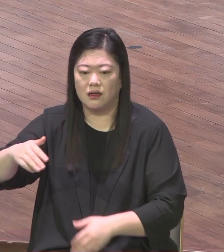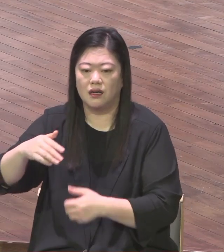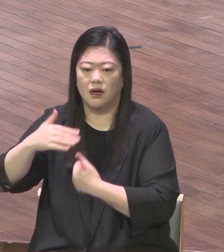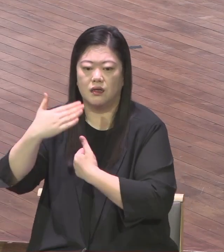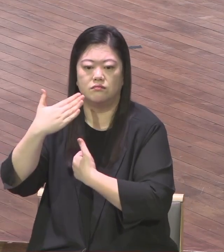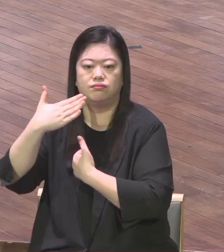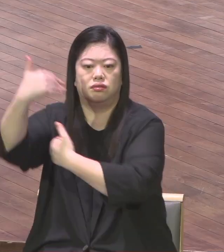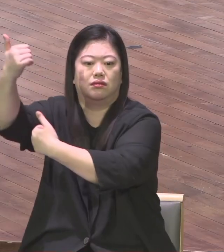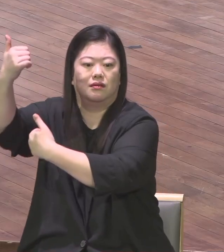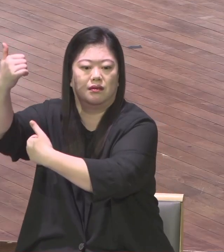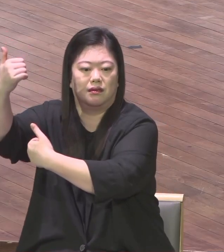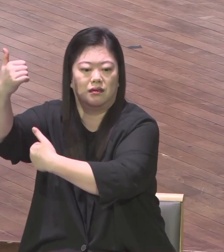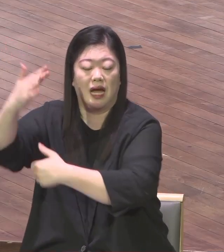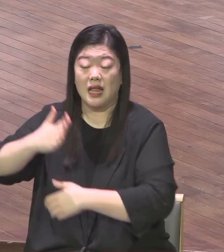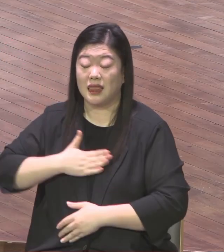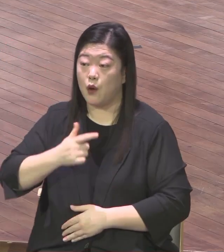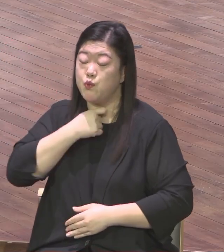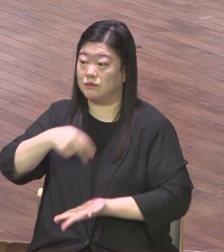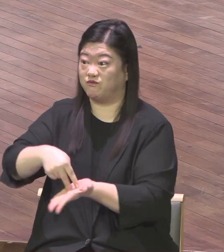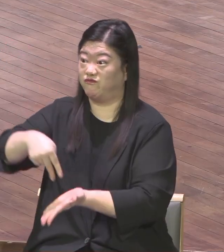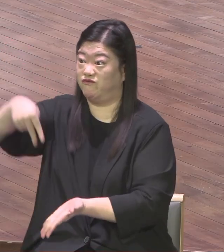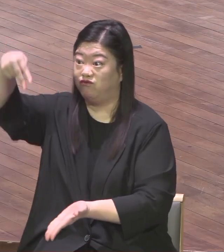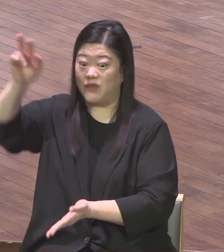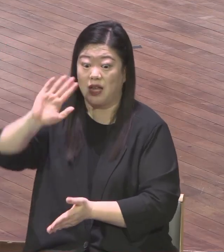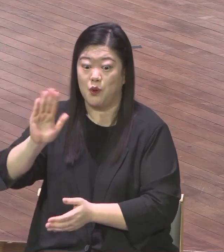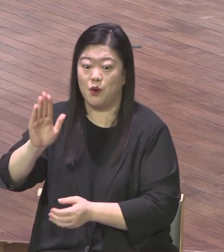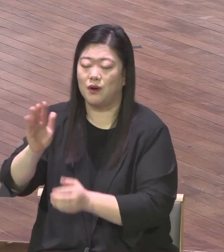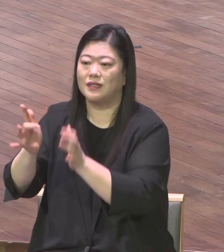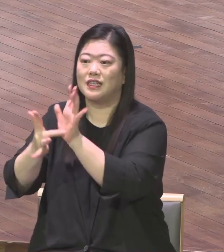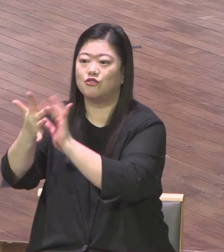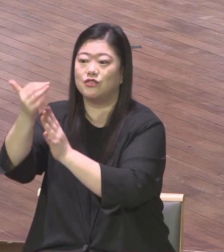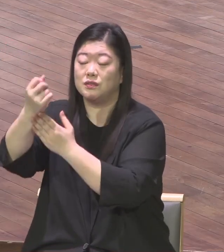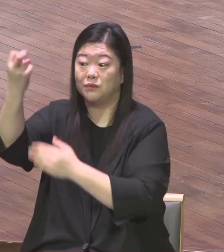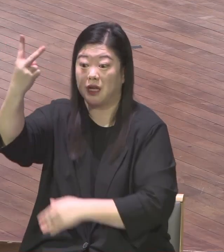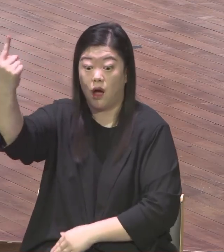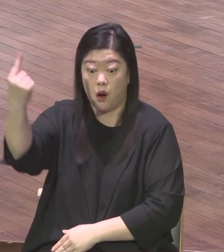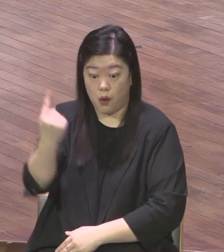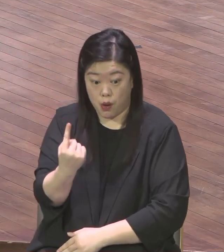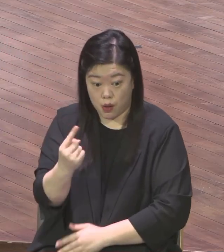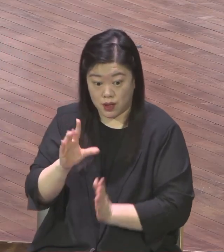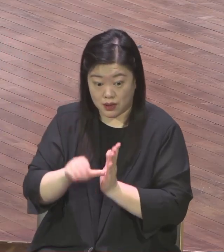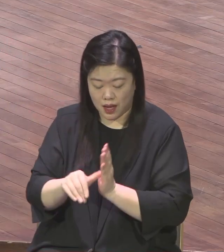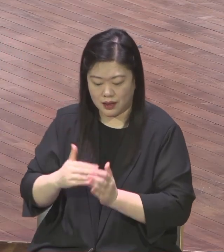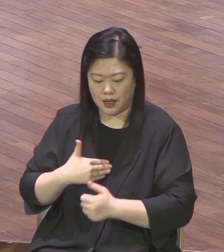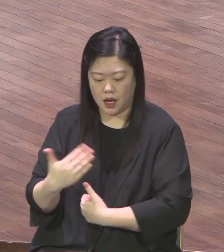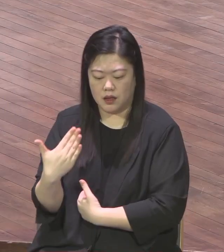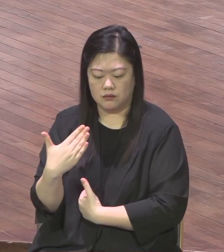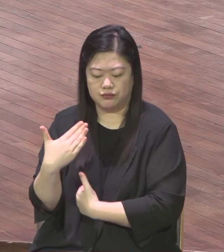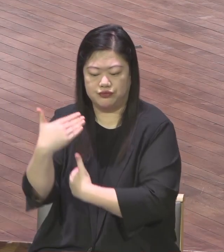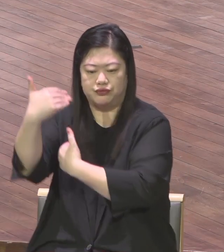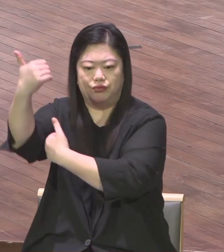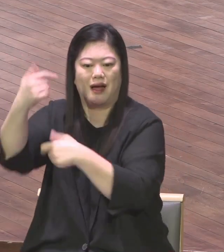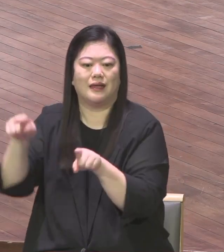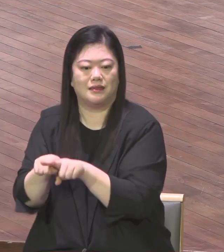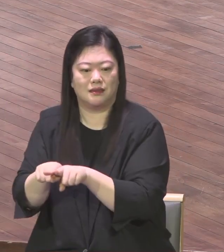올라가. 예수 그리스도께서 재림하실 때 이미 죽은 자들과 살아있는